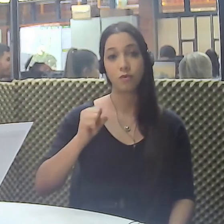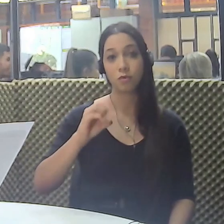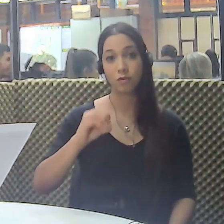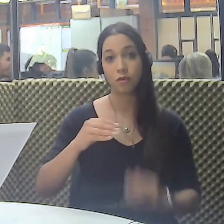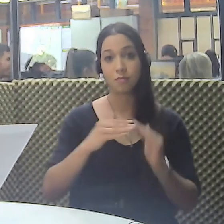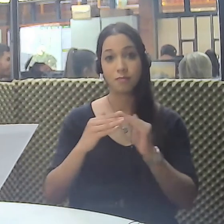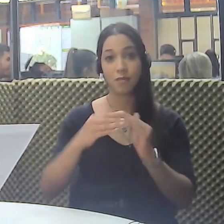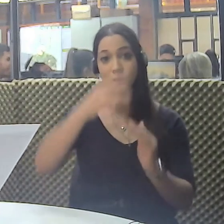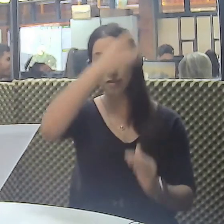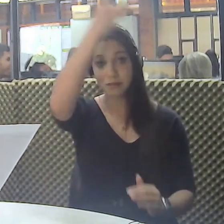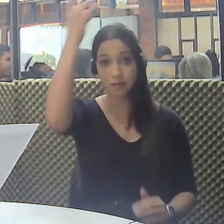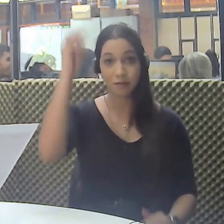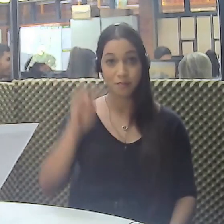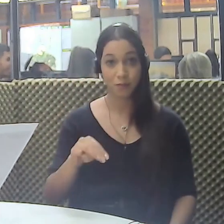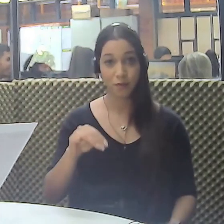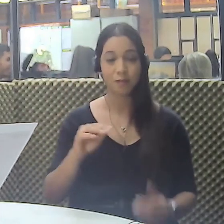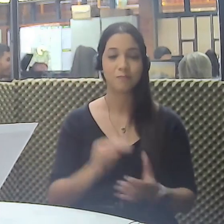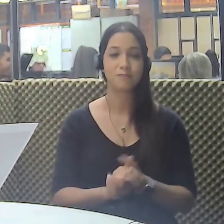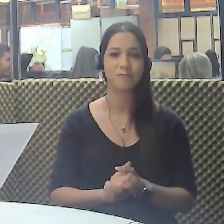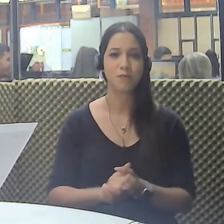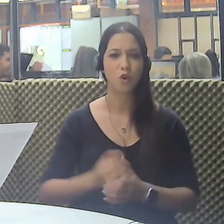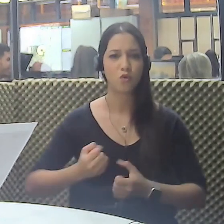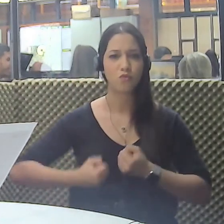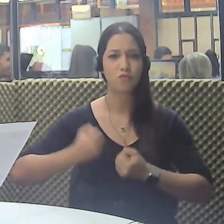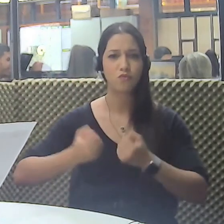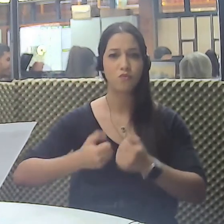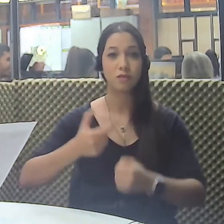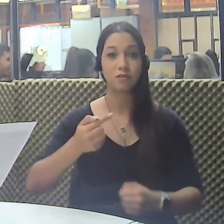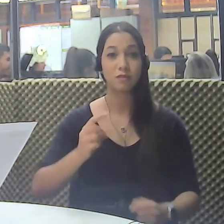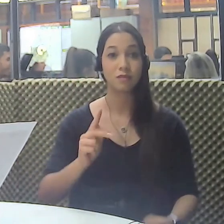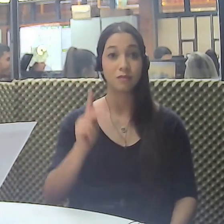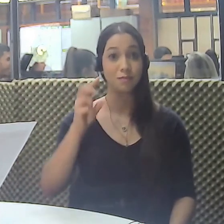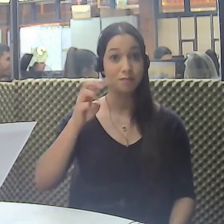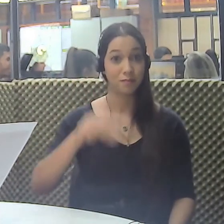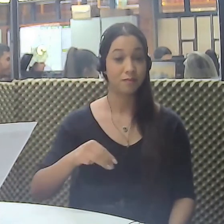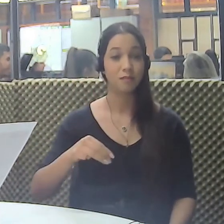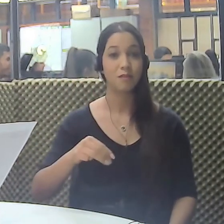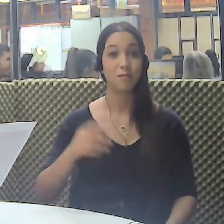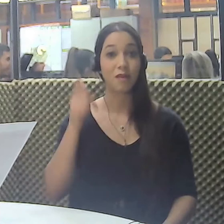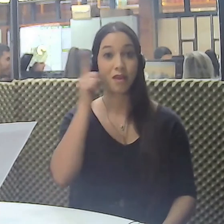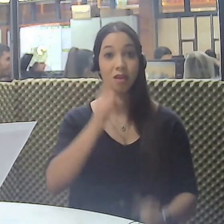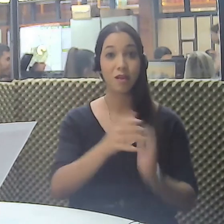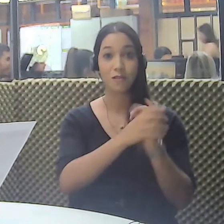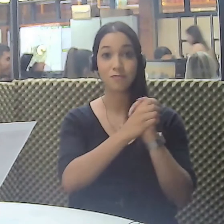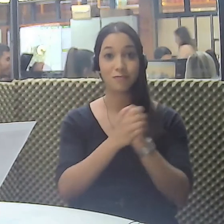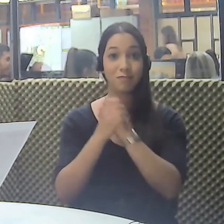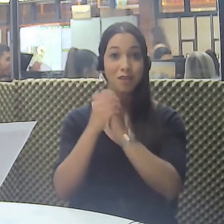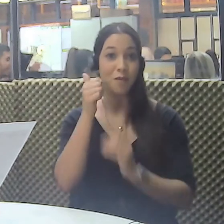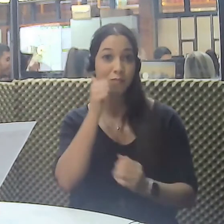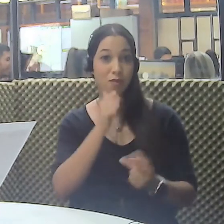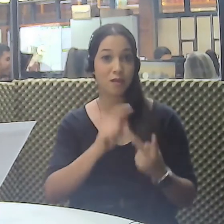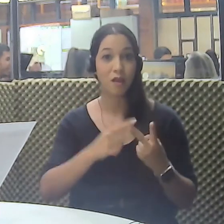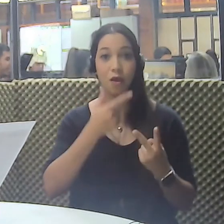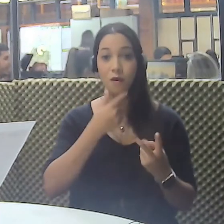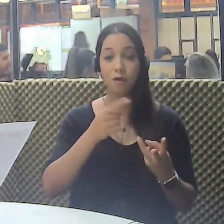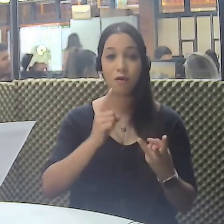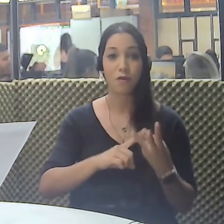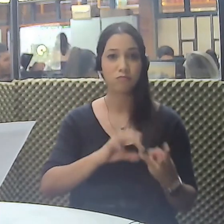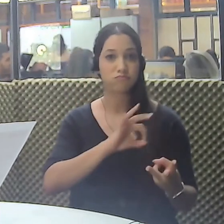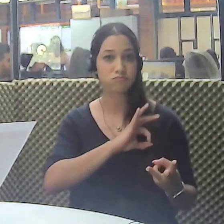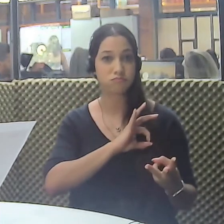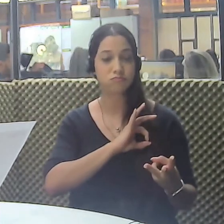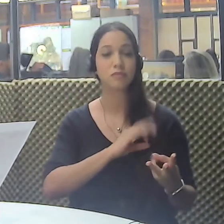bairro Santa Mônica. A prova terá percurso de 7 quilômetros com premiação nas categorias feminino e masculino e